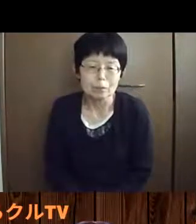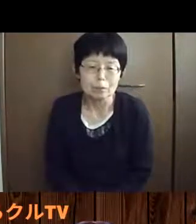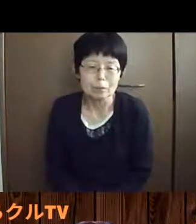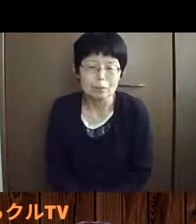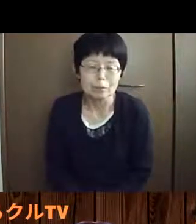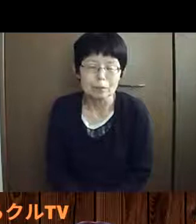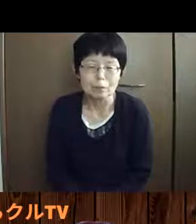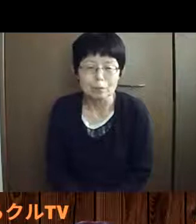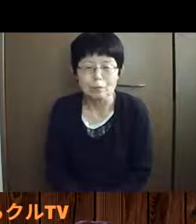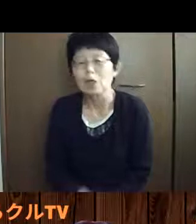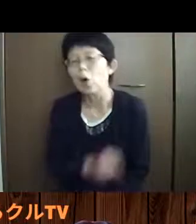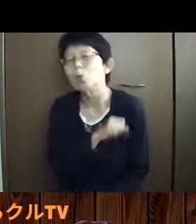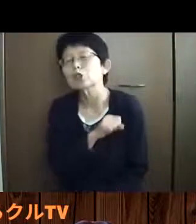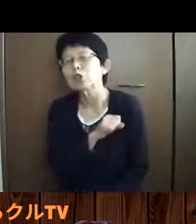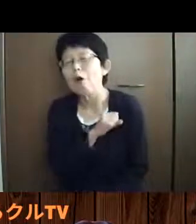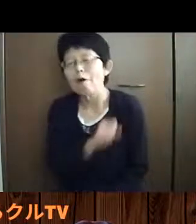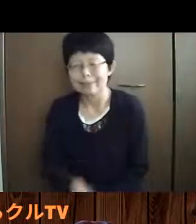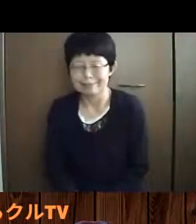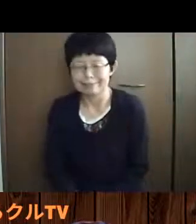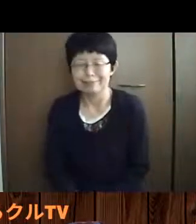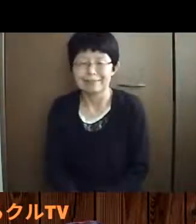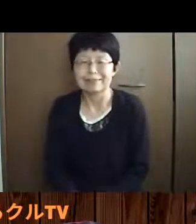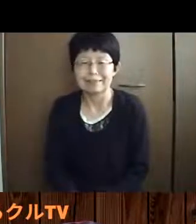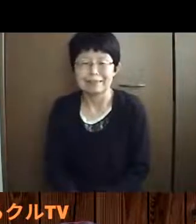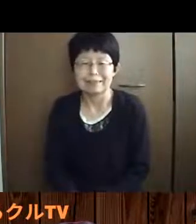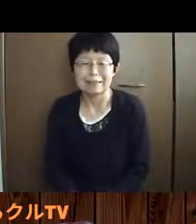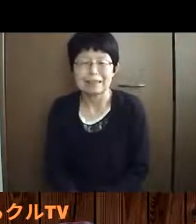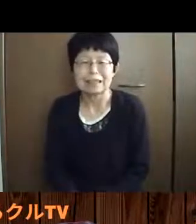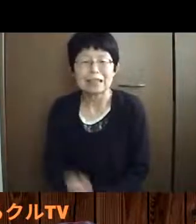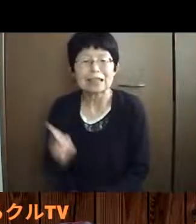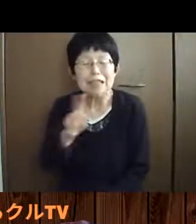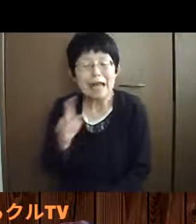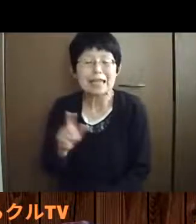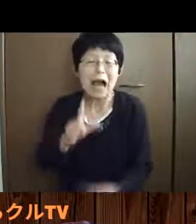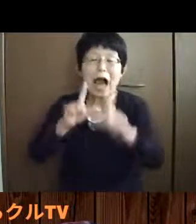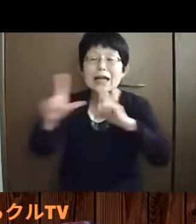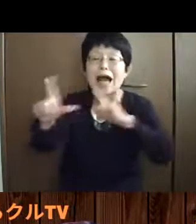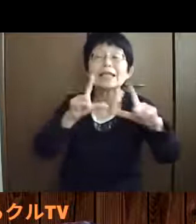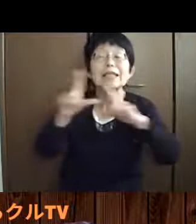面白い。なんかあの LINE のスタンプとかにありそ